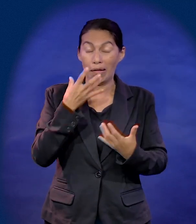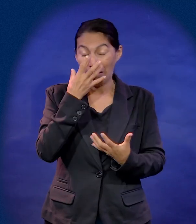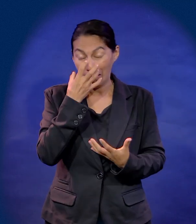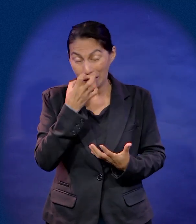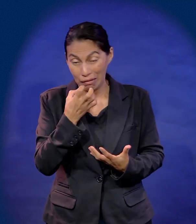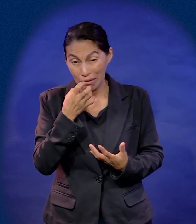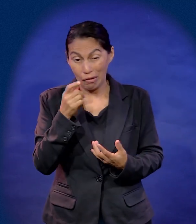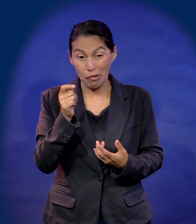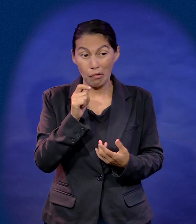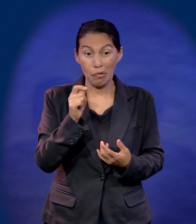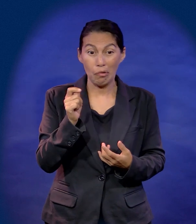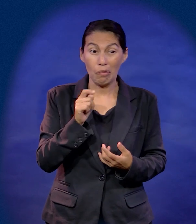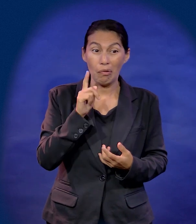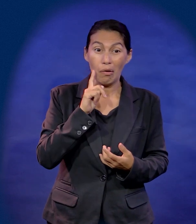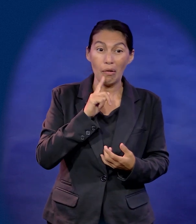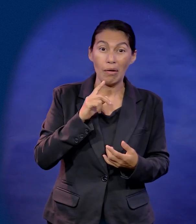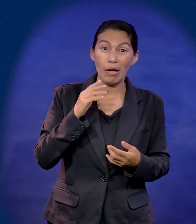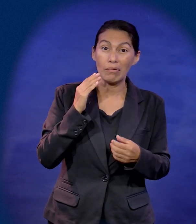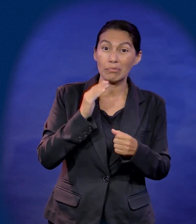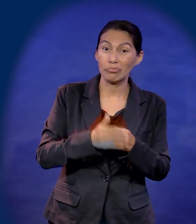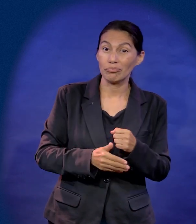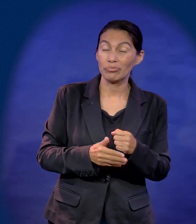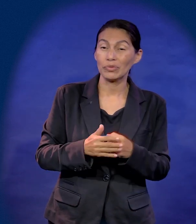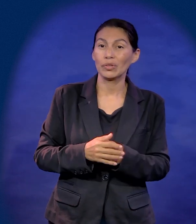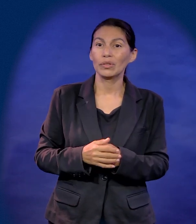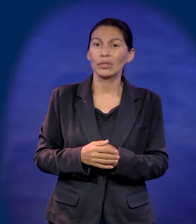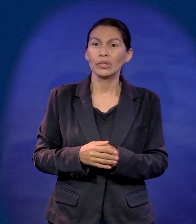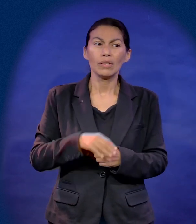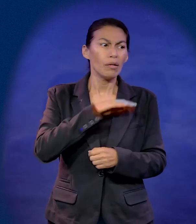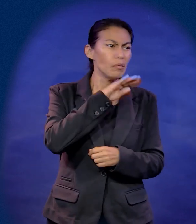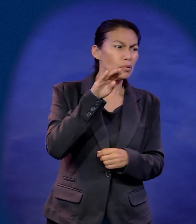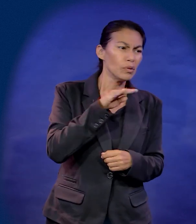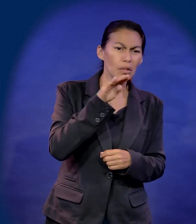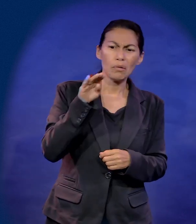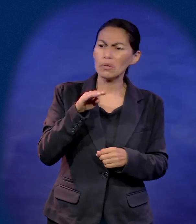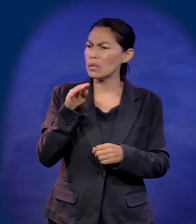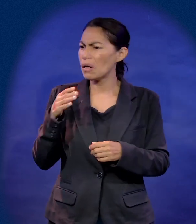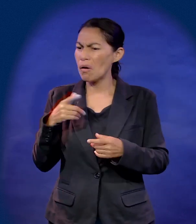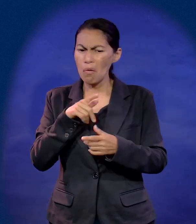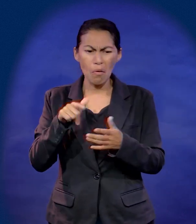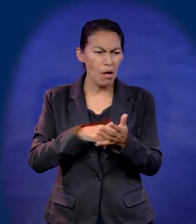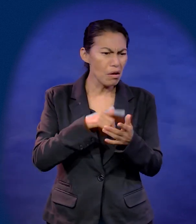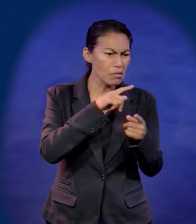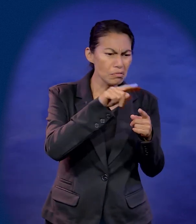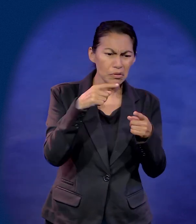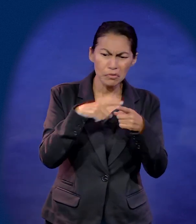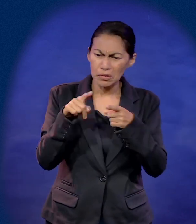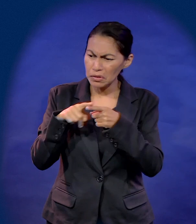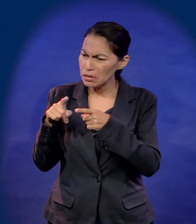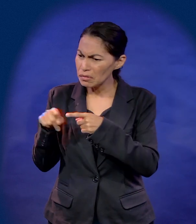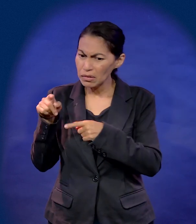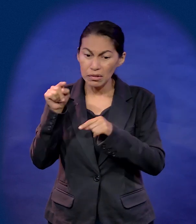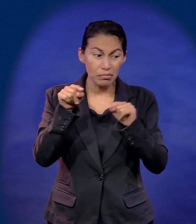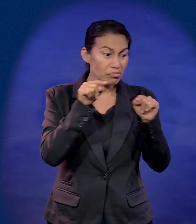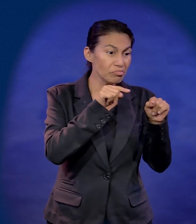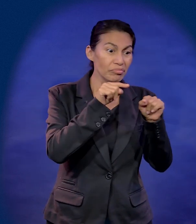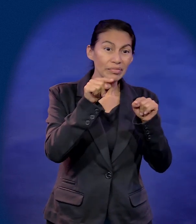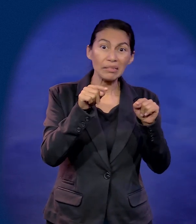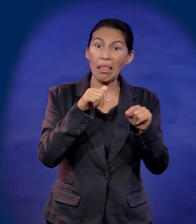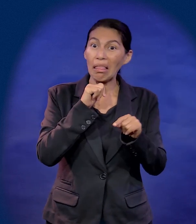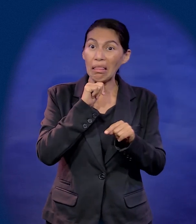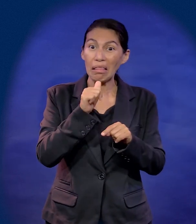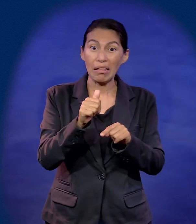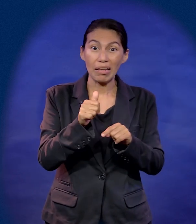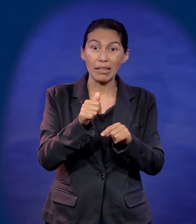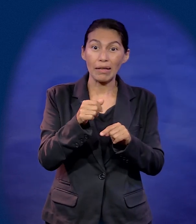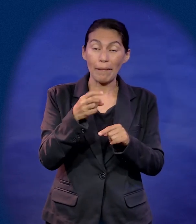muchacho despechado en este auditorio. Necesitamos encontrarlo. Y empezamos a buscar por los balcones, por los pasillos, por todos